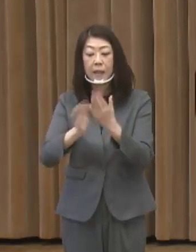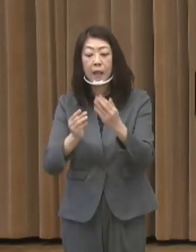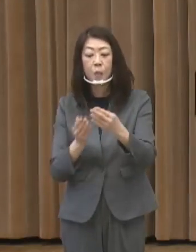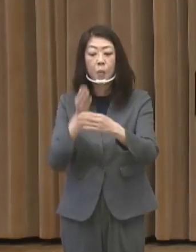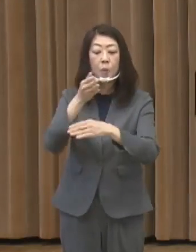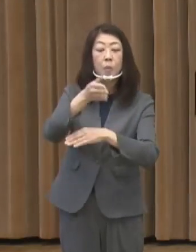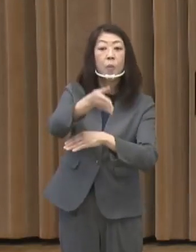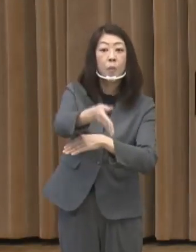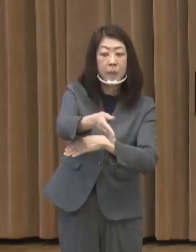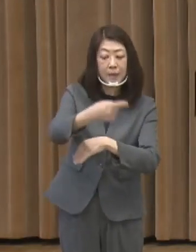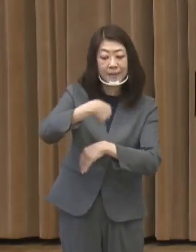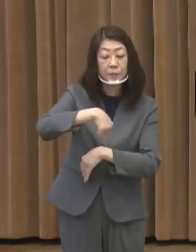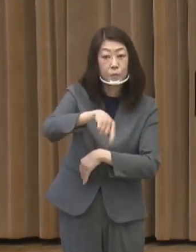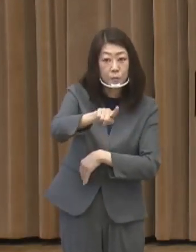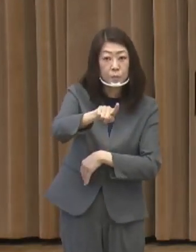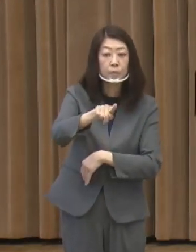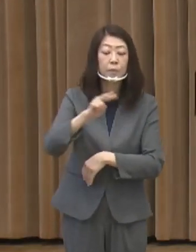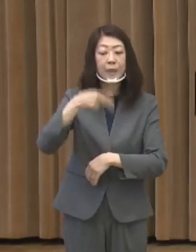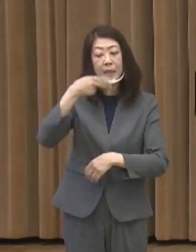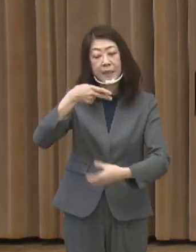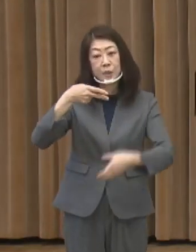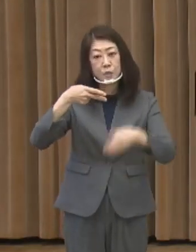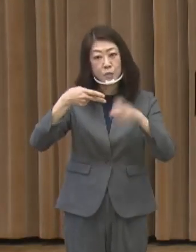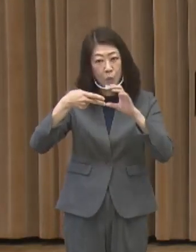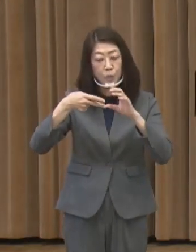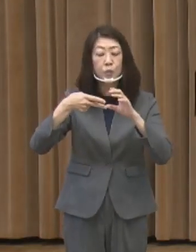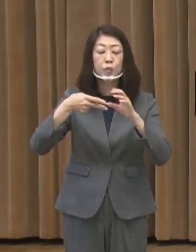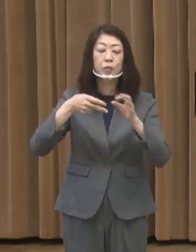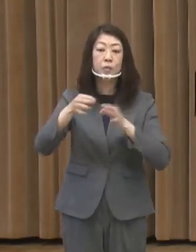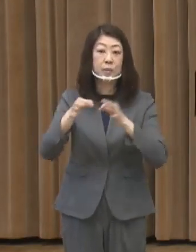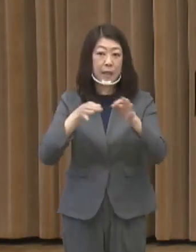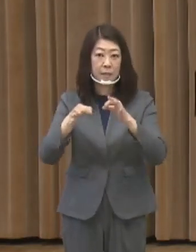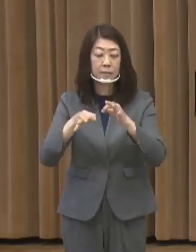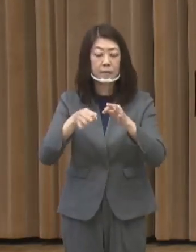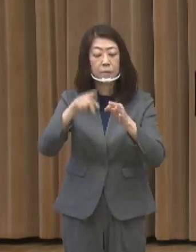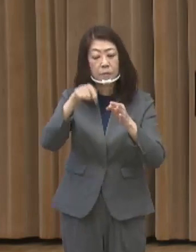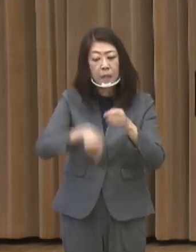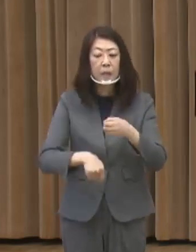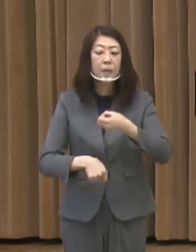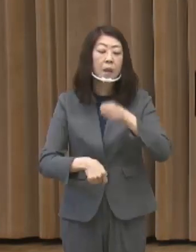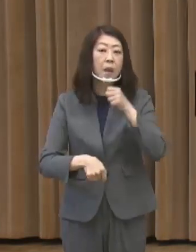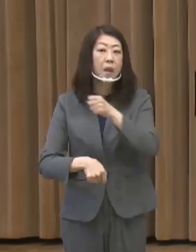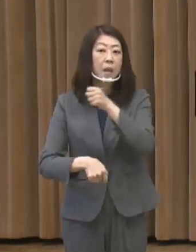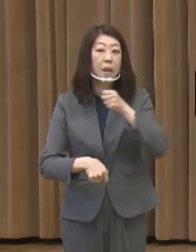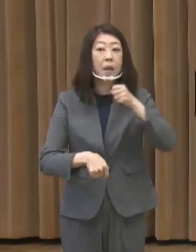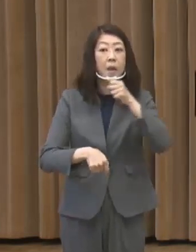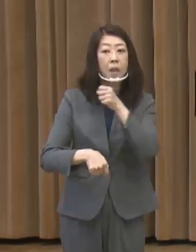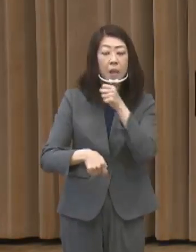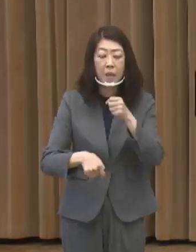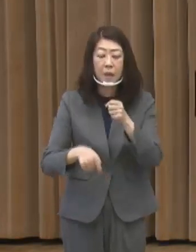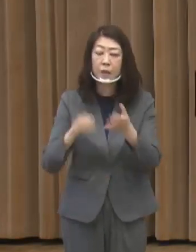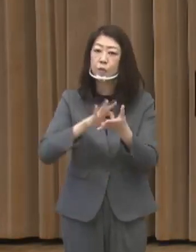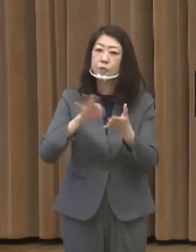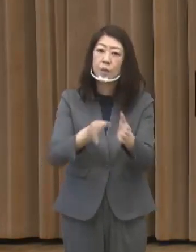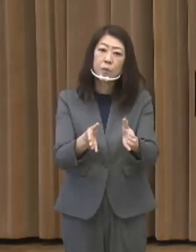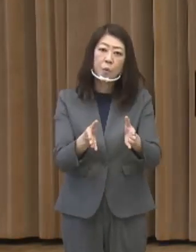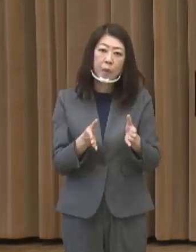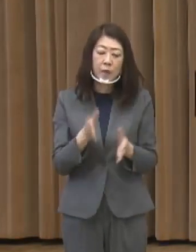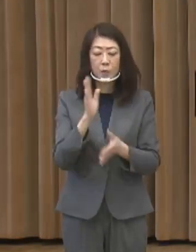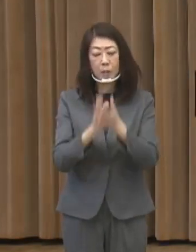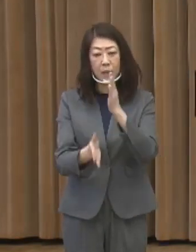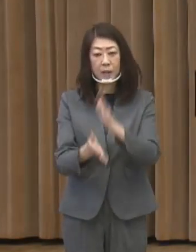動や飲食店におけるカラオケ設備の利用自粛など改めてのご協力をお願いをいたします